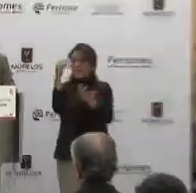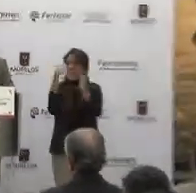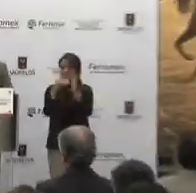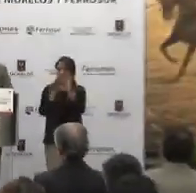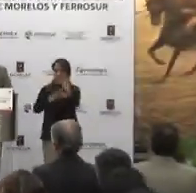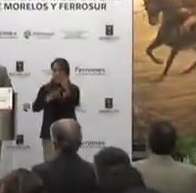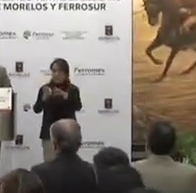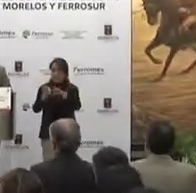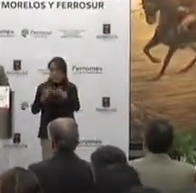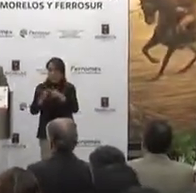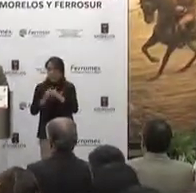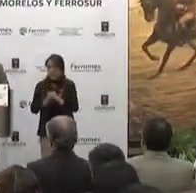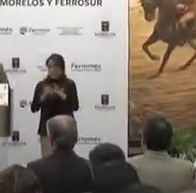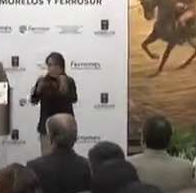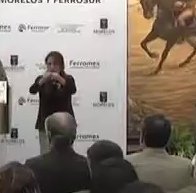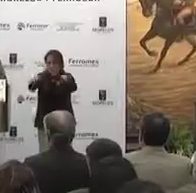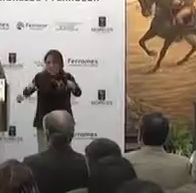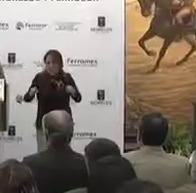basura que se genera en la entidad.